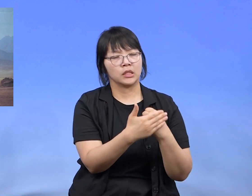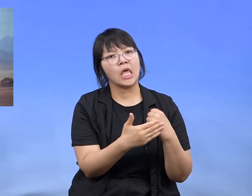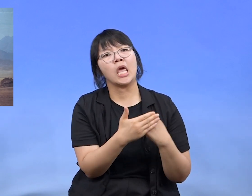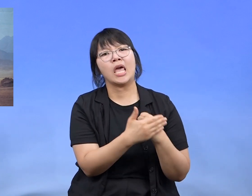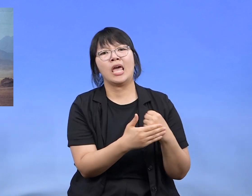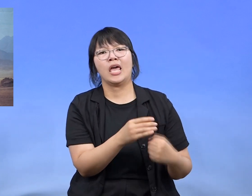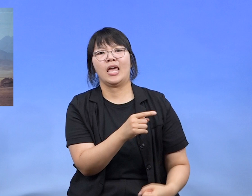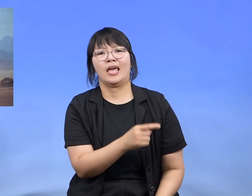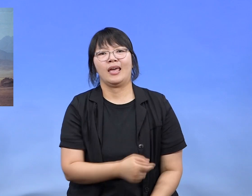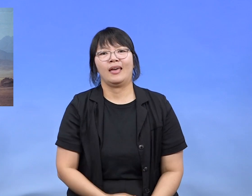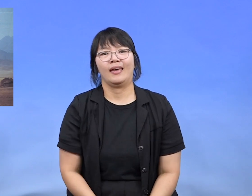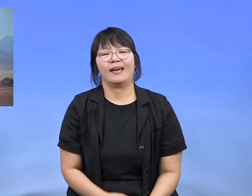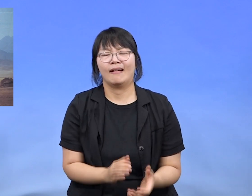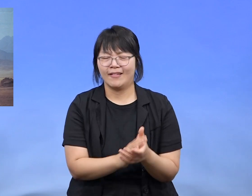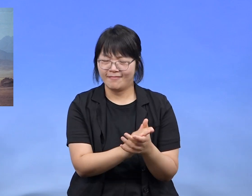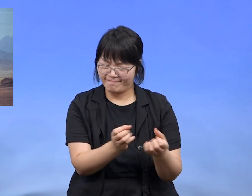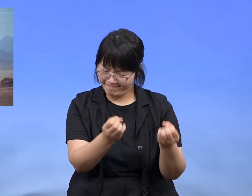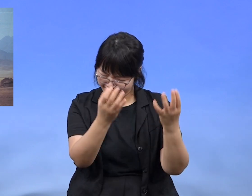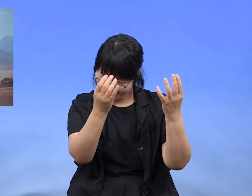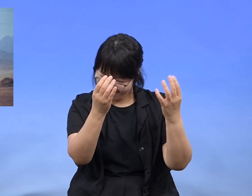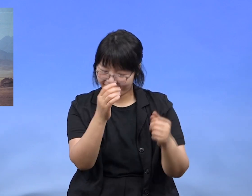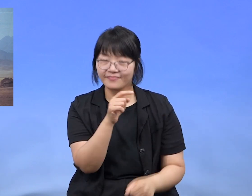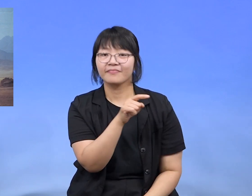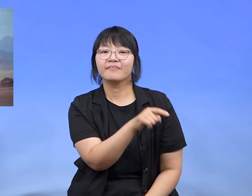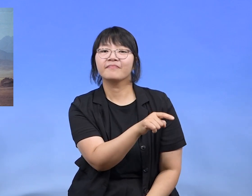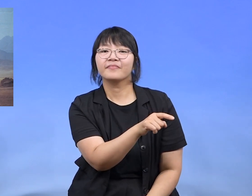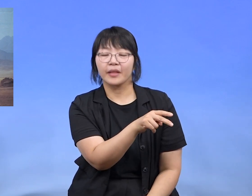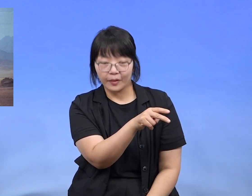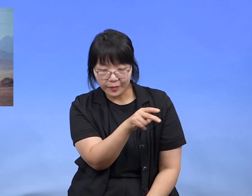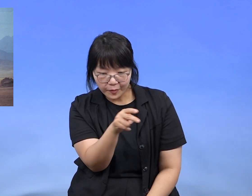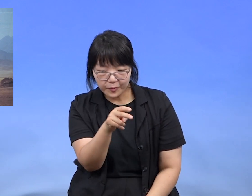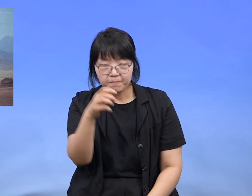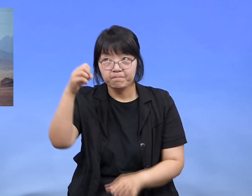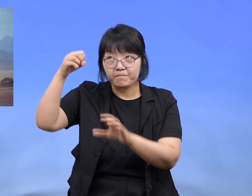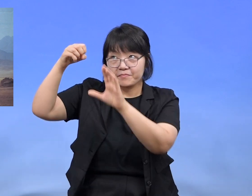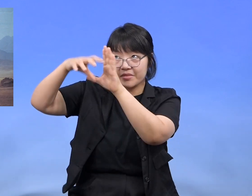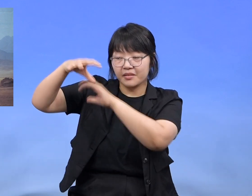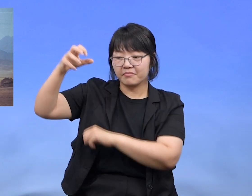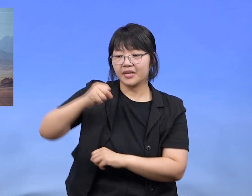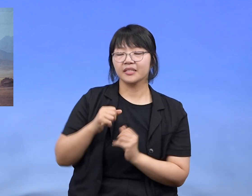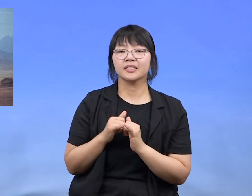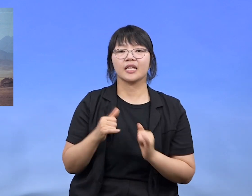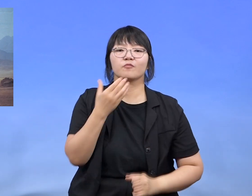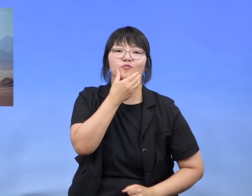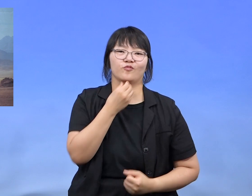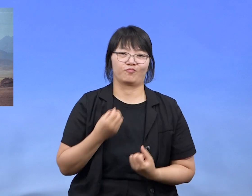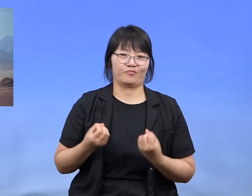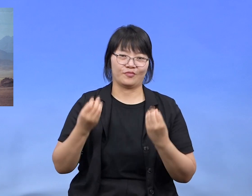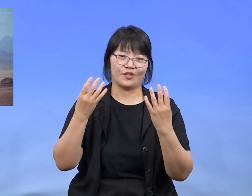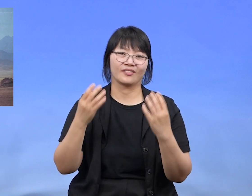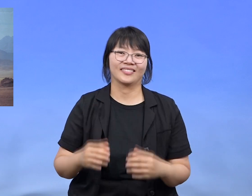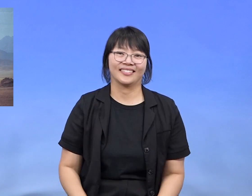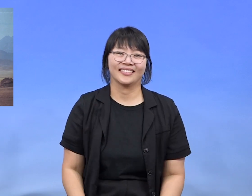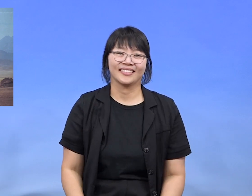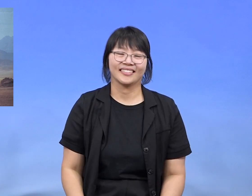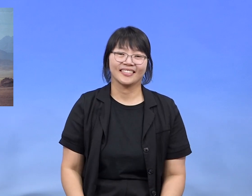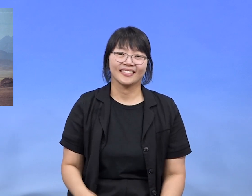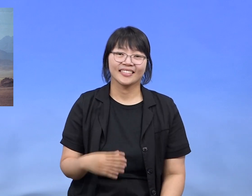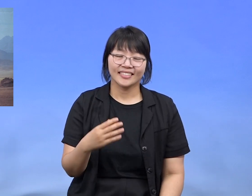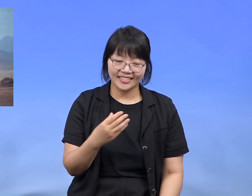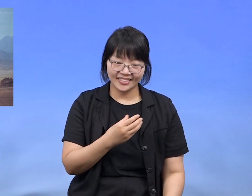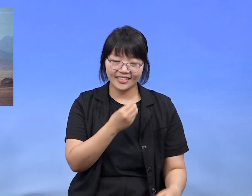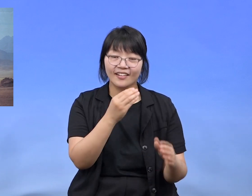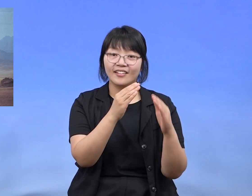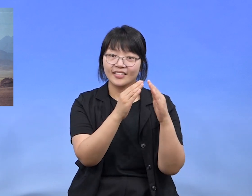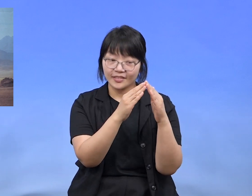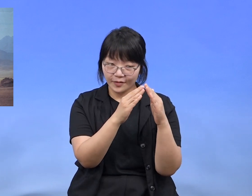할렐루야! 이것이 바로 빛을 소유한 사람들의 축복이에요. 자, 거기다가 성소에